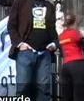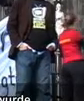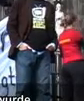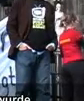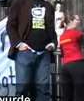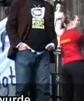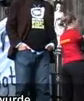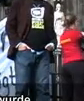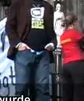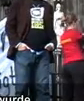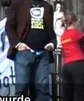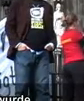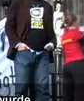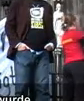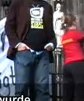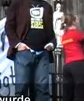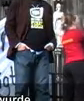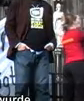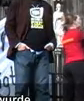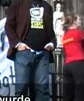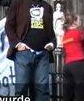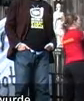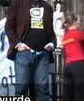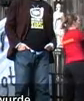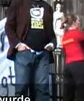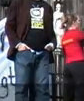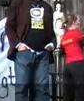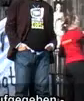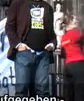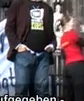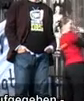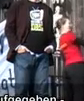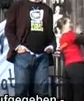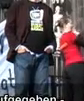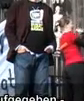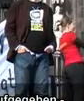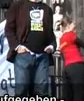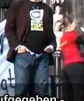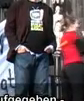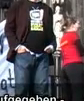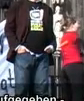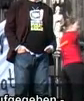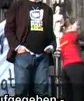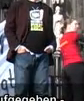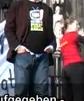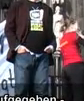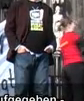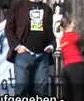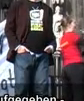für 100% Untertitel. Wir haben es gesehen, in England hat man dieses Ziel erreicht. Sie haben nicht aufgegeben, auch wir dürfen